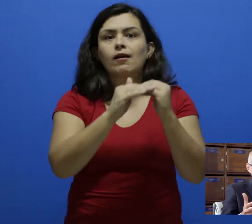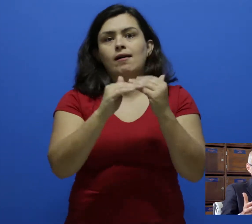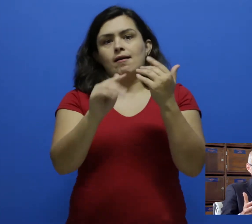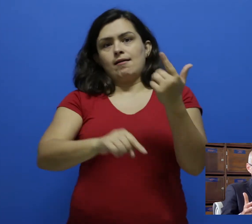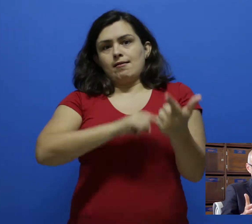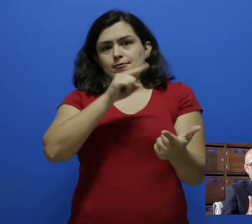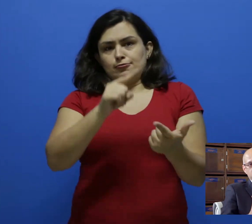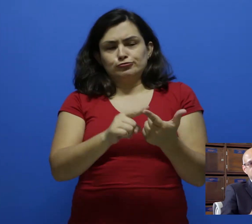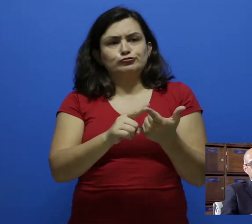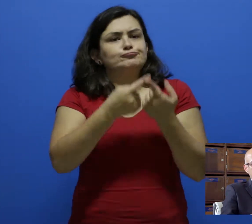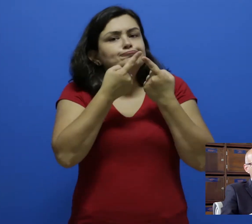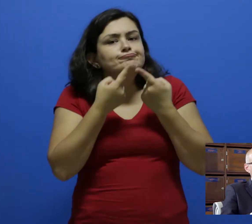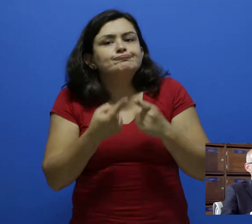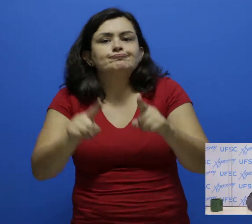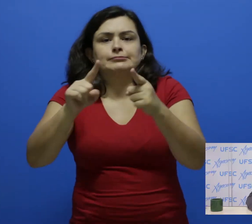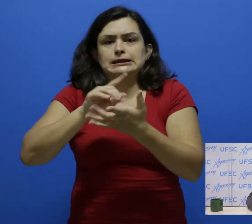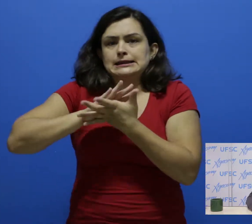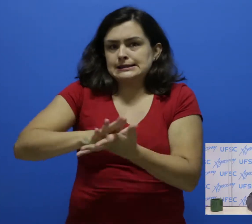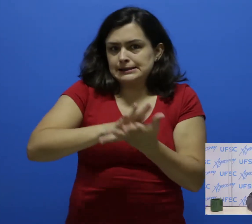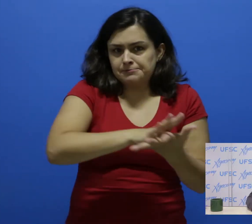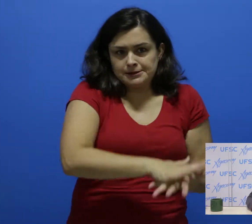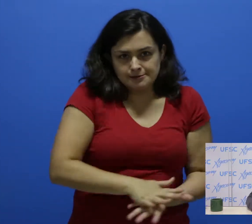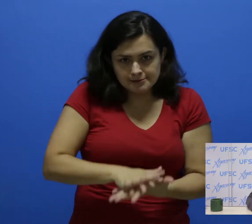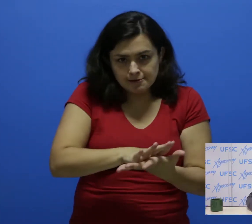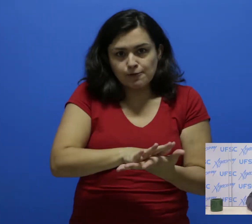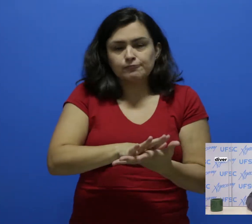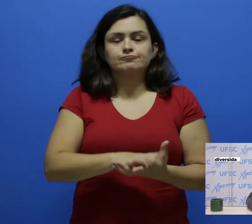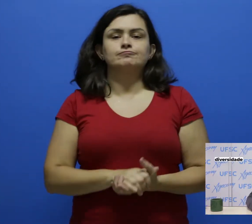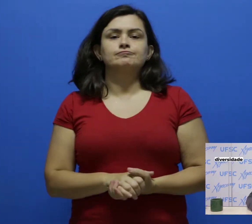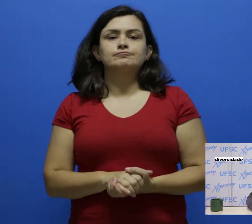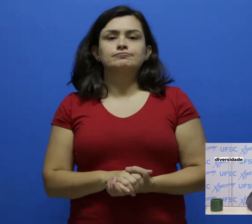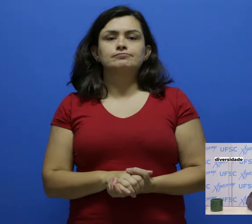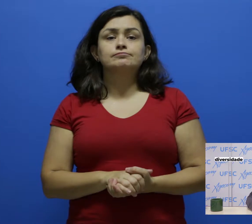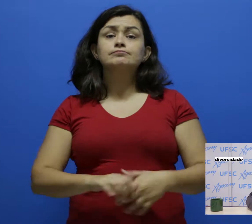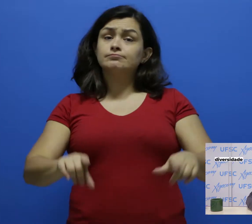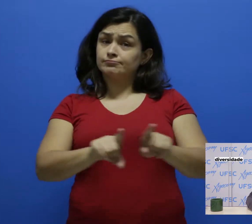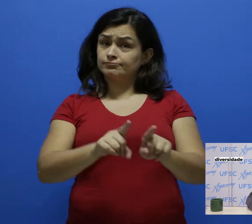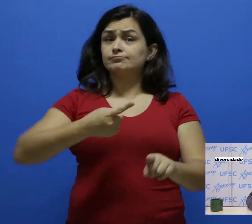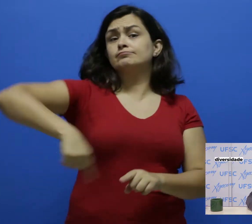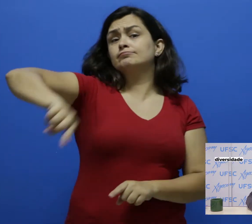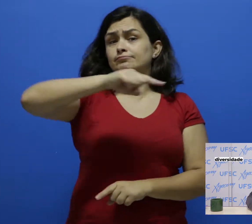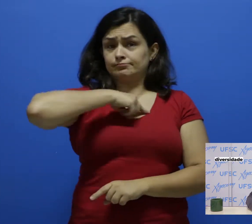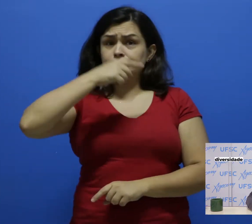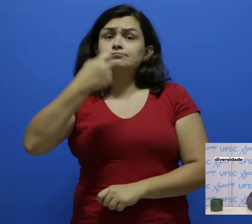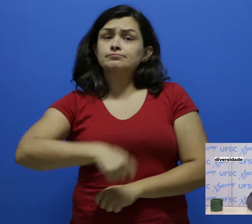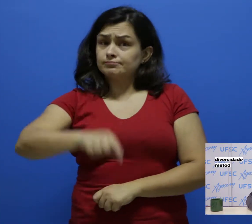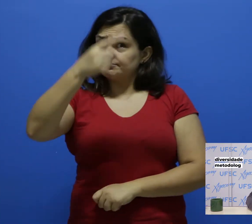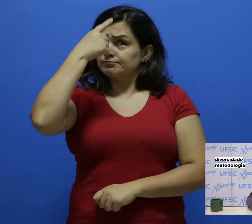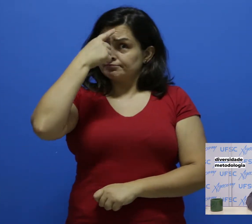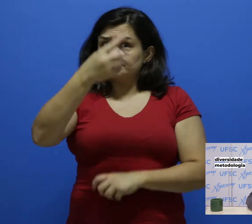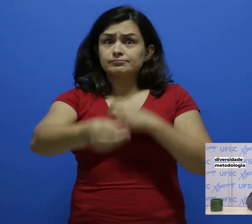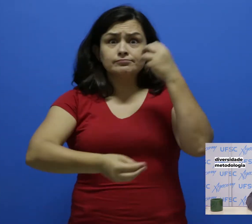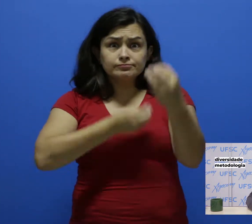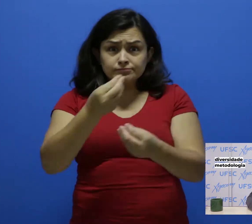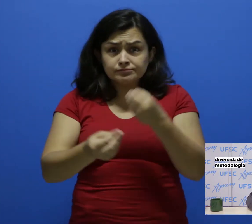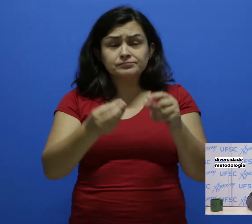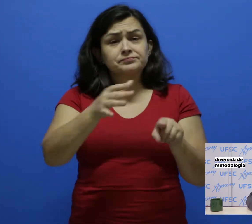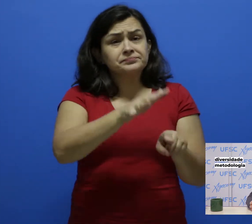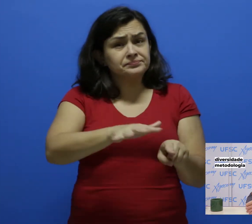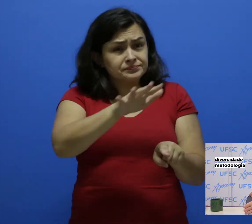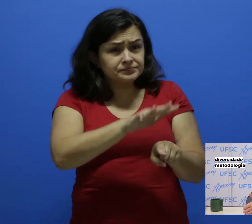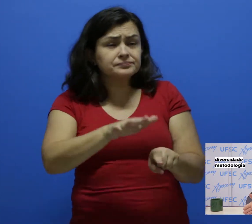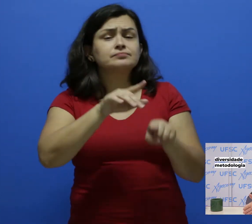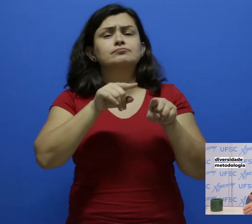formas de discriminação. Não dá para abrir mão da diversidade, seja ela no campo das metodologias de